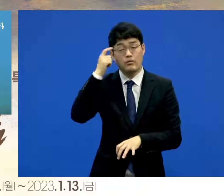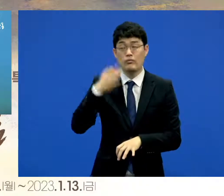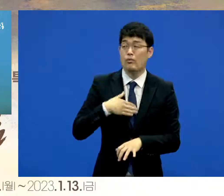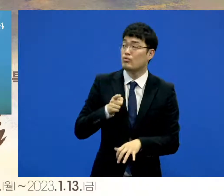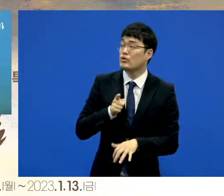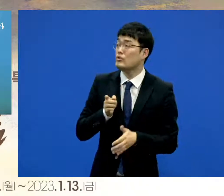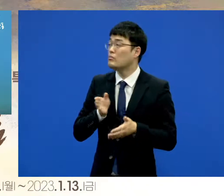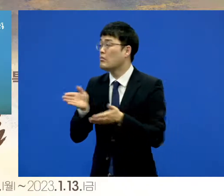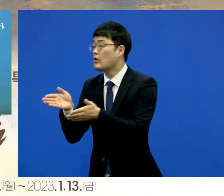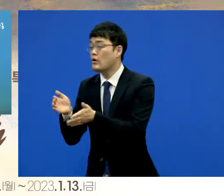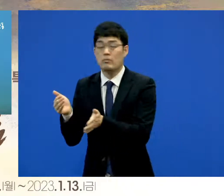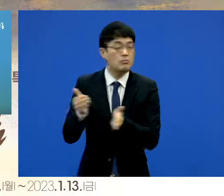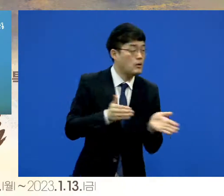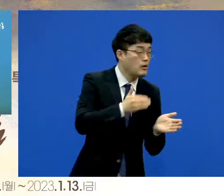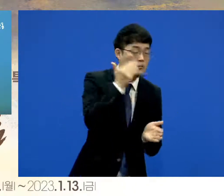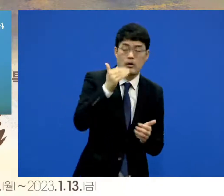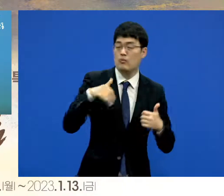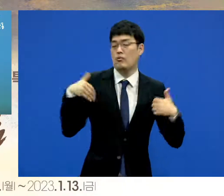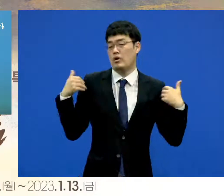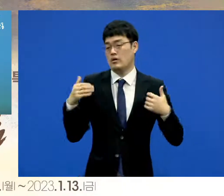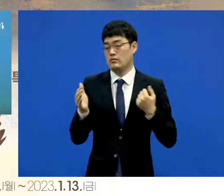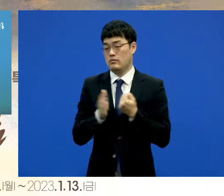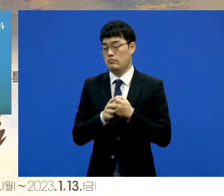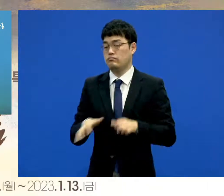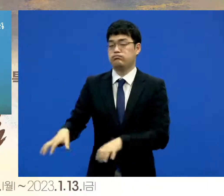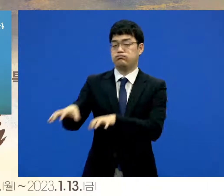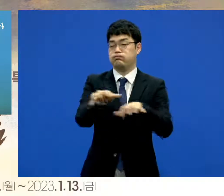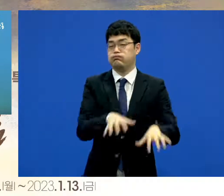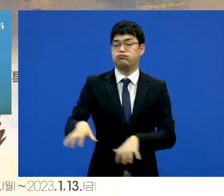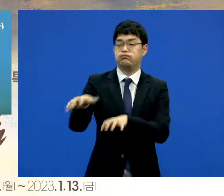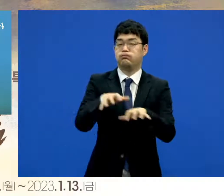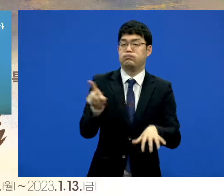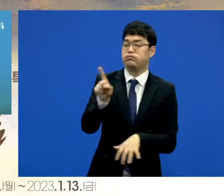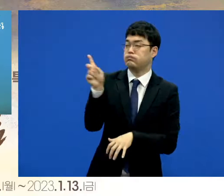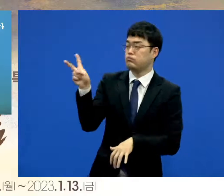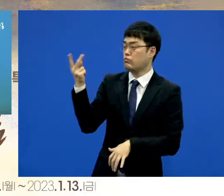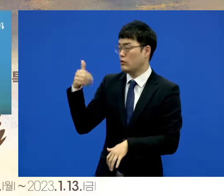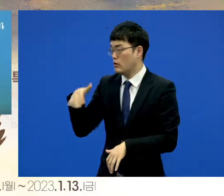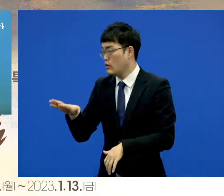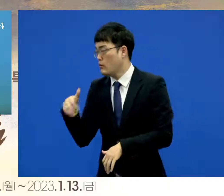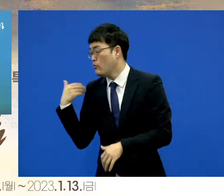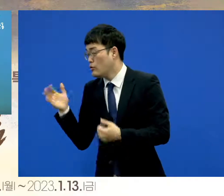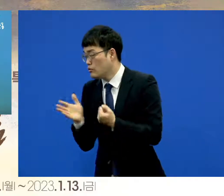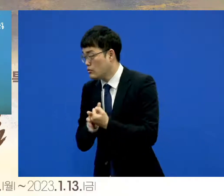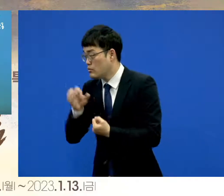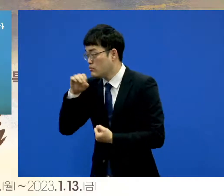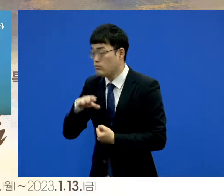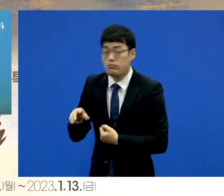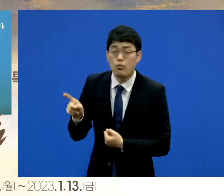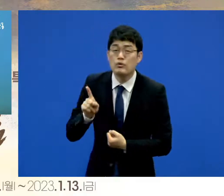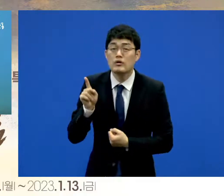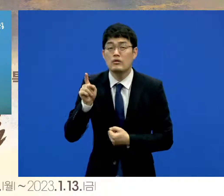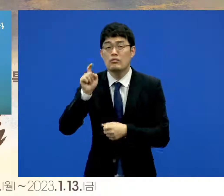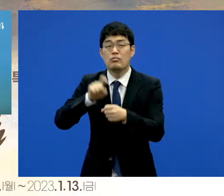될지를, 어디로 돌아가야 될지를 모르는 거예요. 어디로 돌아가야 할지를 모르니까 방황은 계속되는 것입니다.